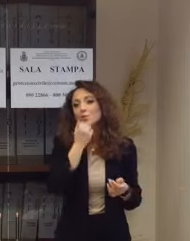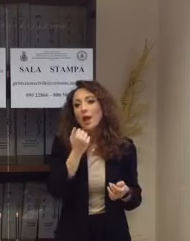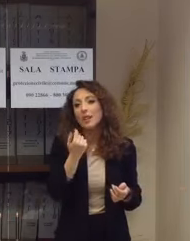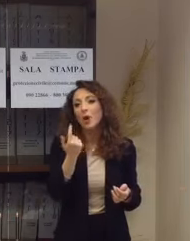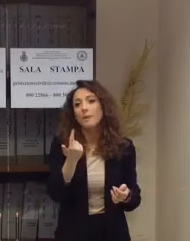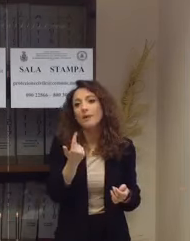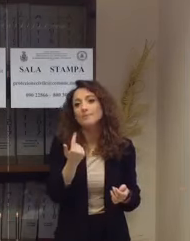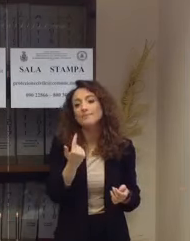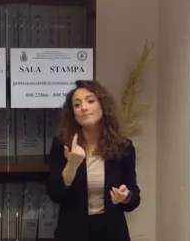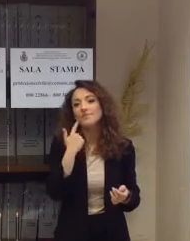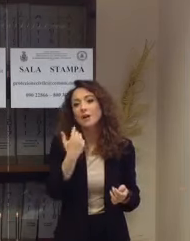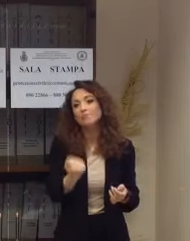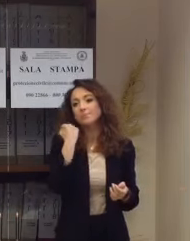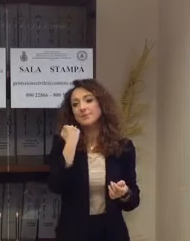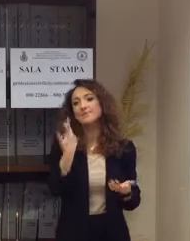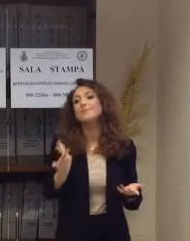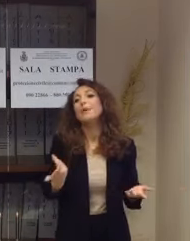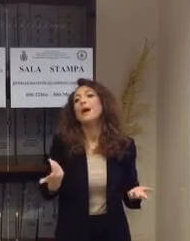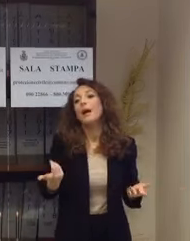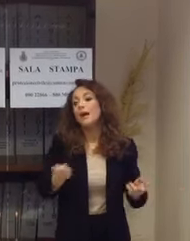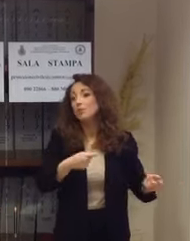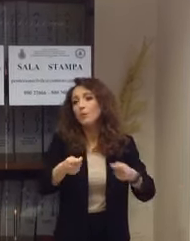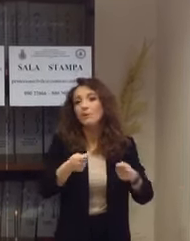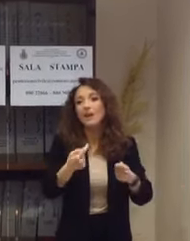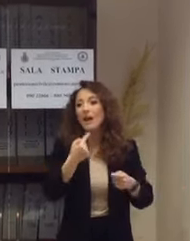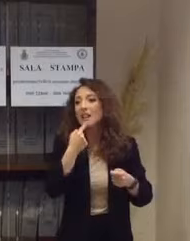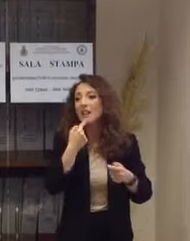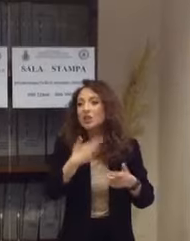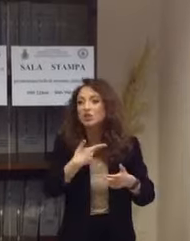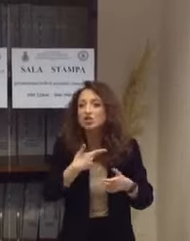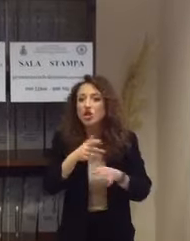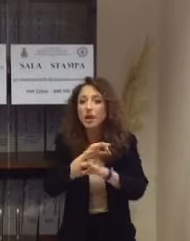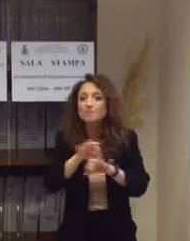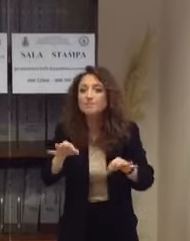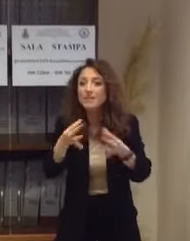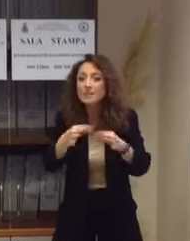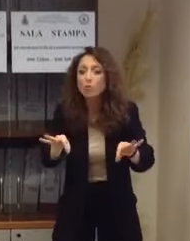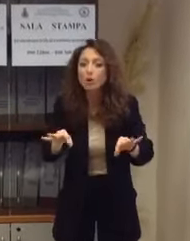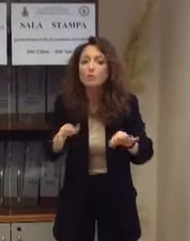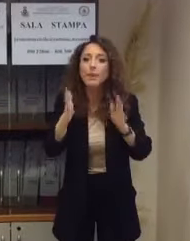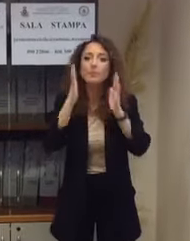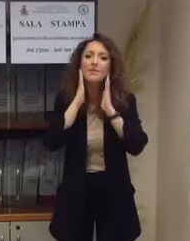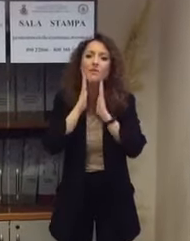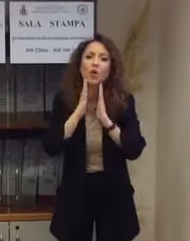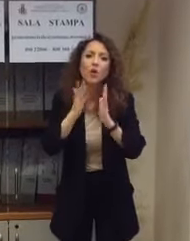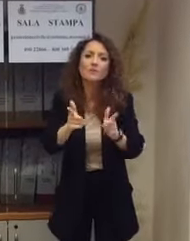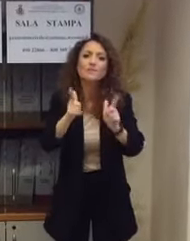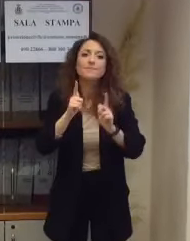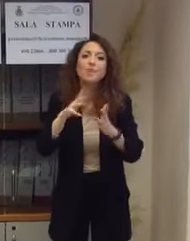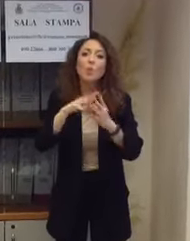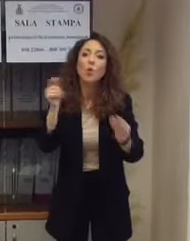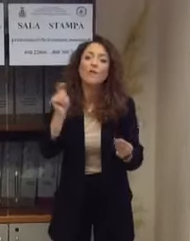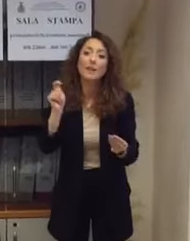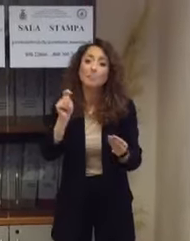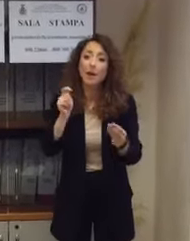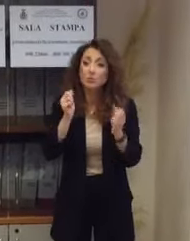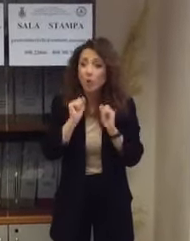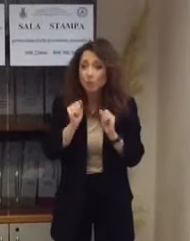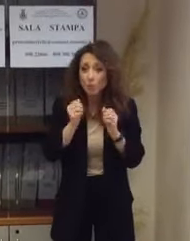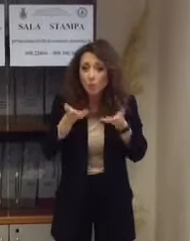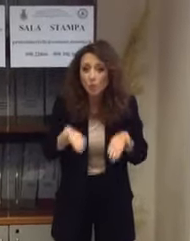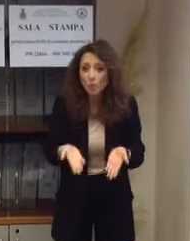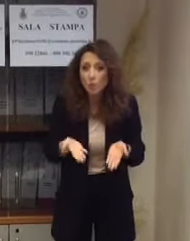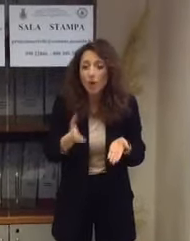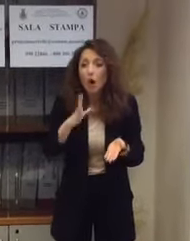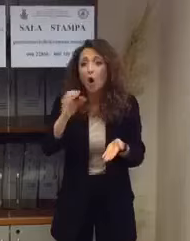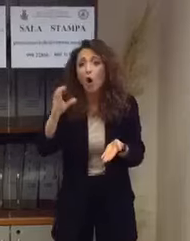quanti, supermercati, chi è che ne ha, per favore, ci potete portare un bel po' di uova di Pasqua qui al COC,